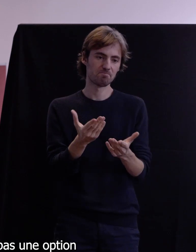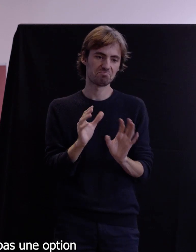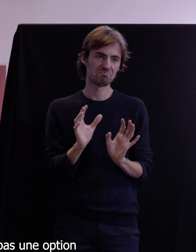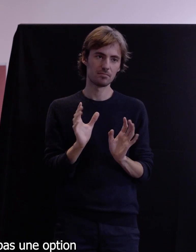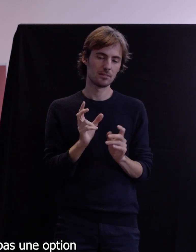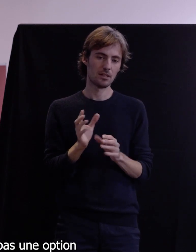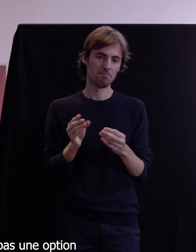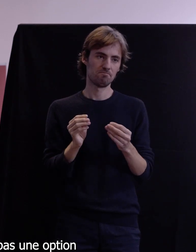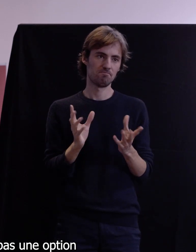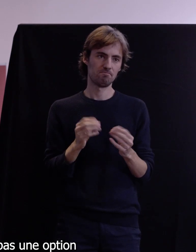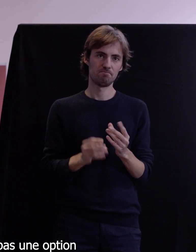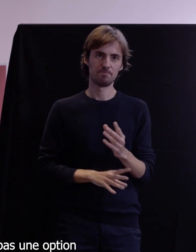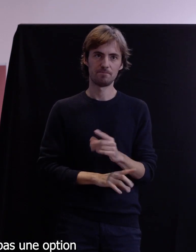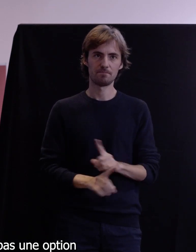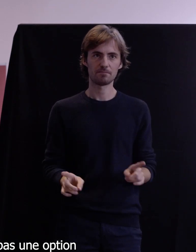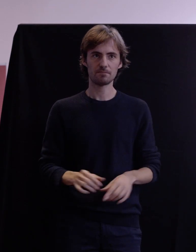qu'on peut retenir.